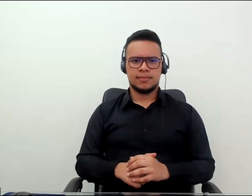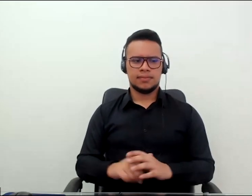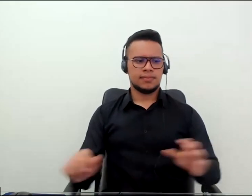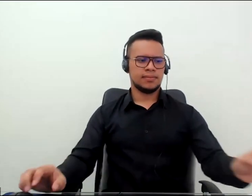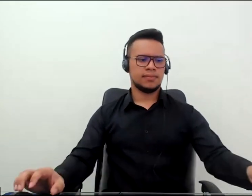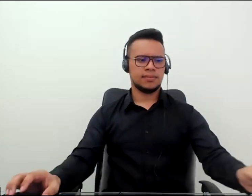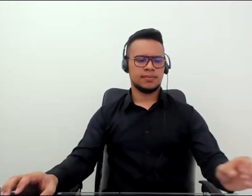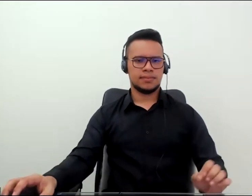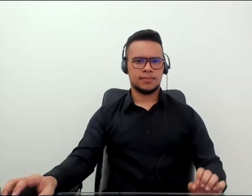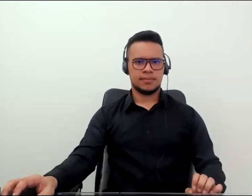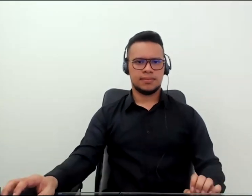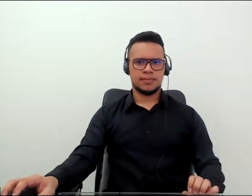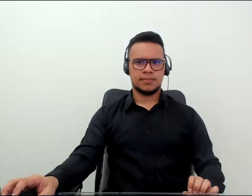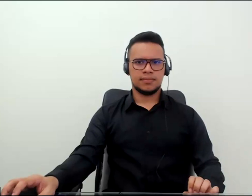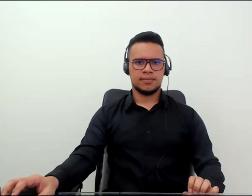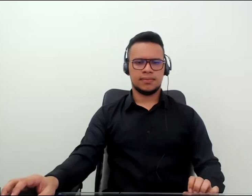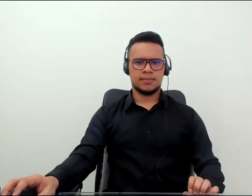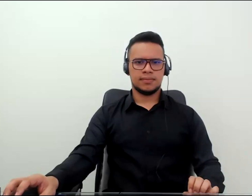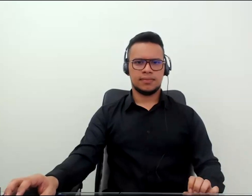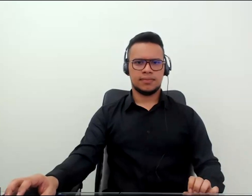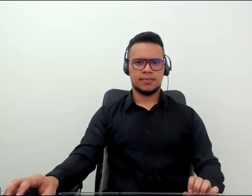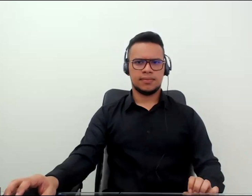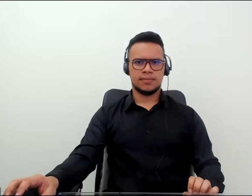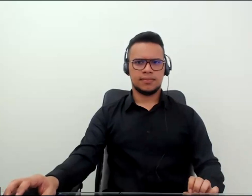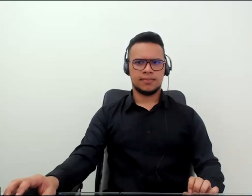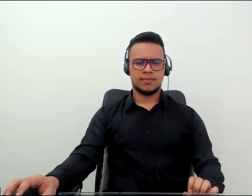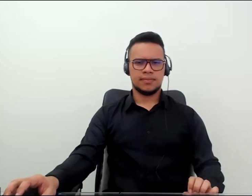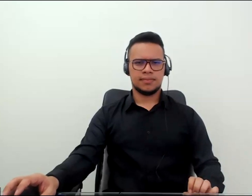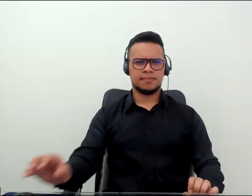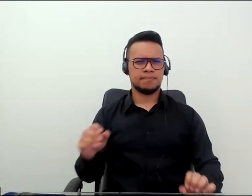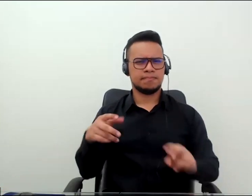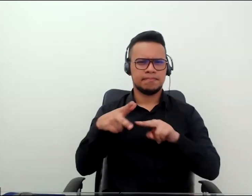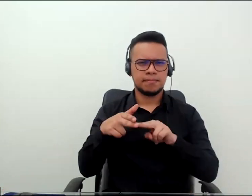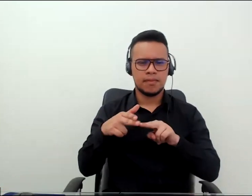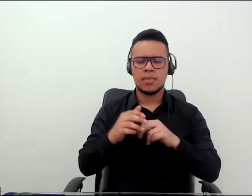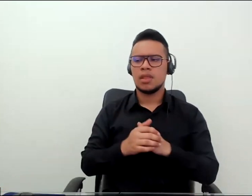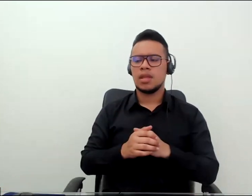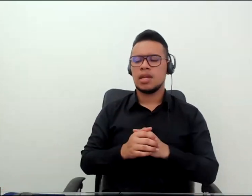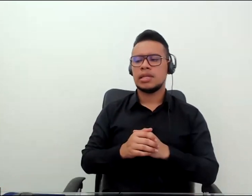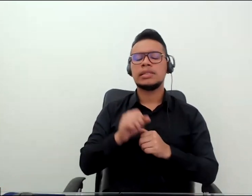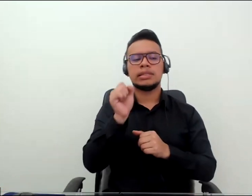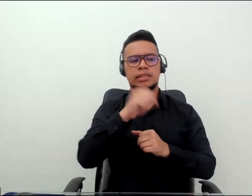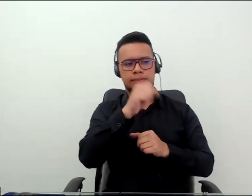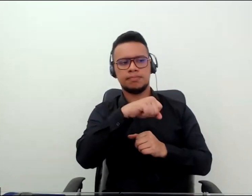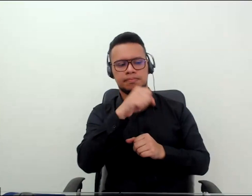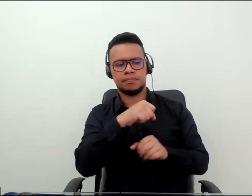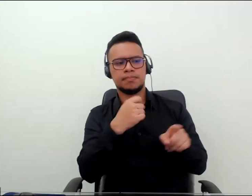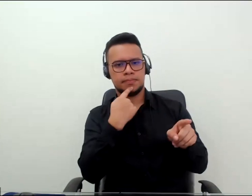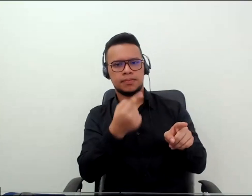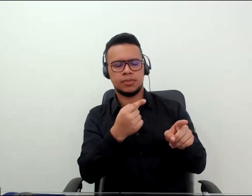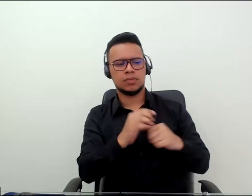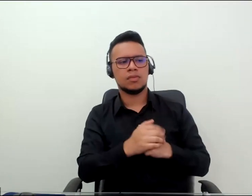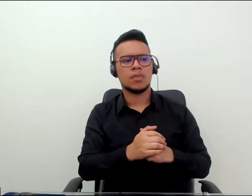Sí señor como dices tú dices Sí definitivamente y yo creo que la pregunta